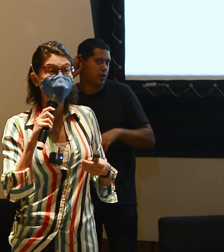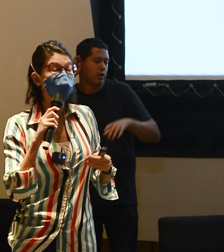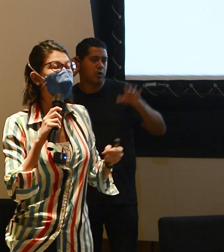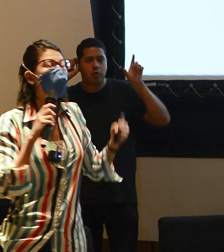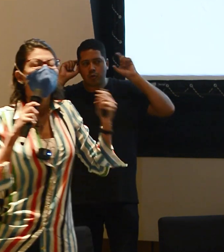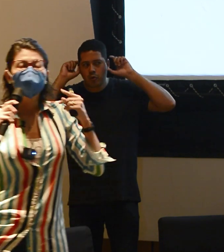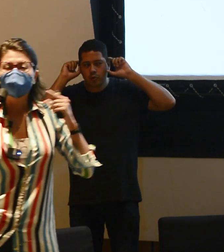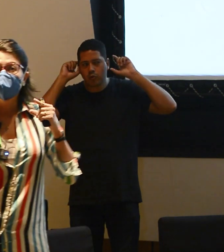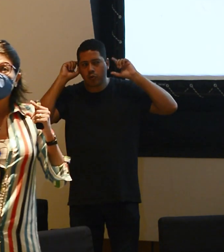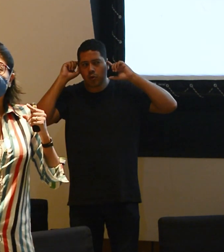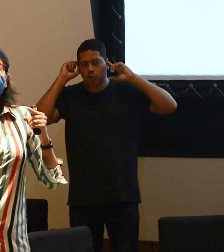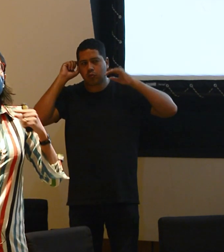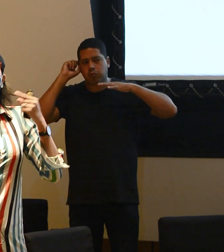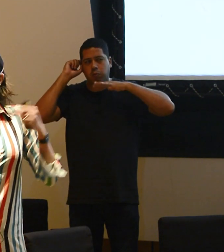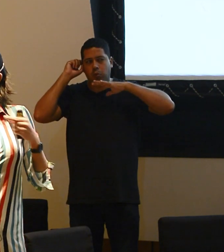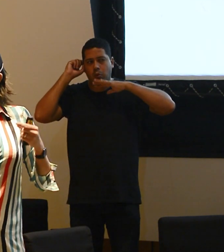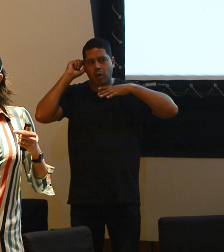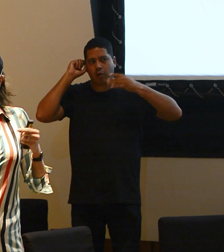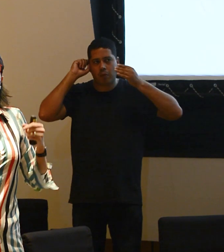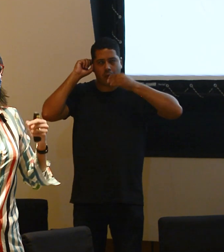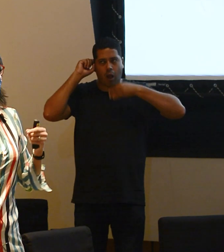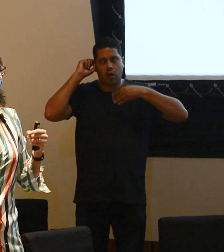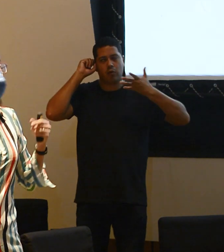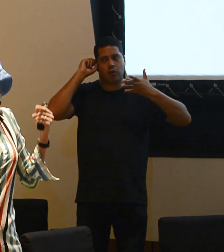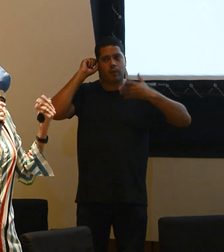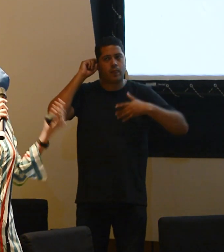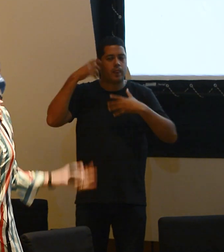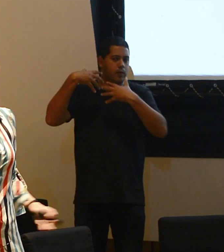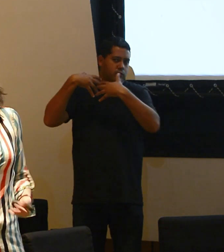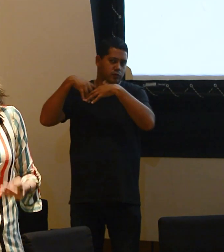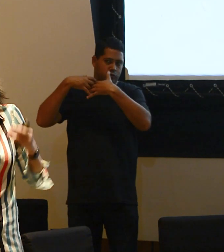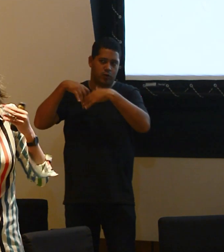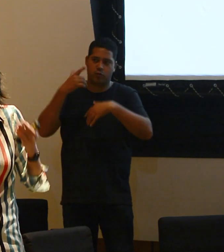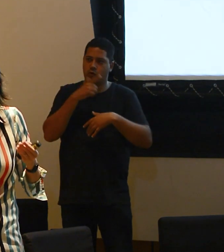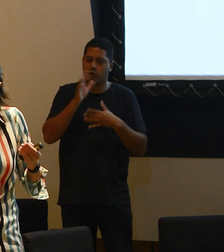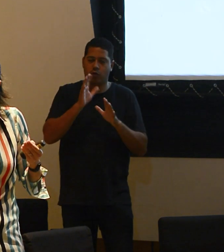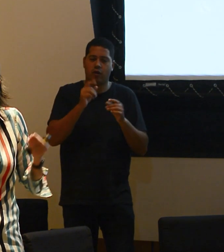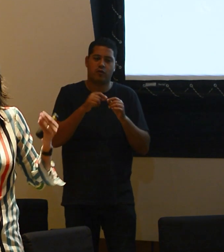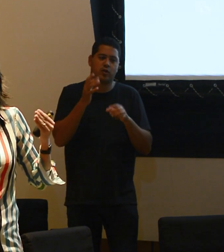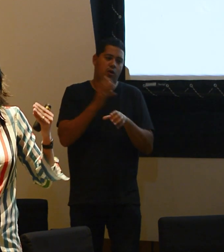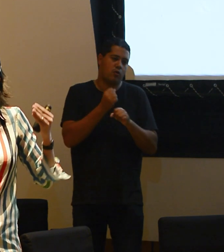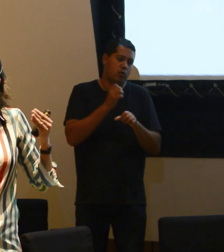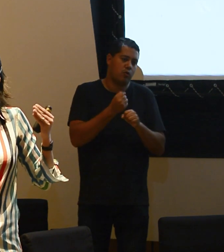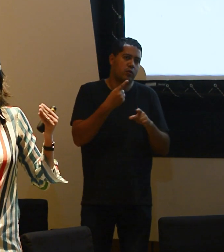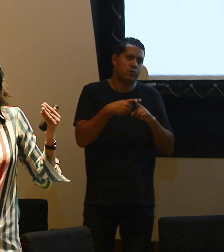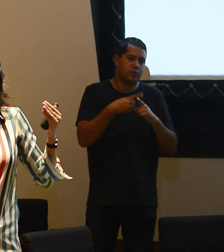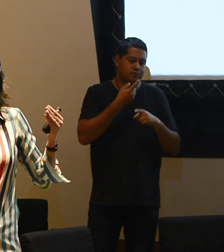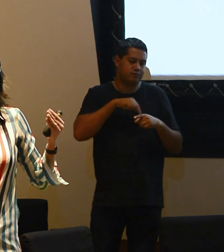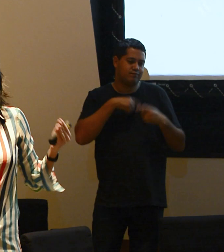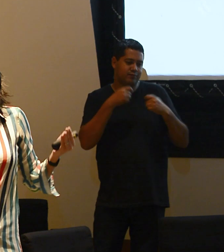muito ruim, o cérebro dessas pessoas não conseguem fazer essas contas, né? Porque a gente precisa